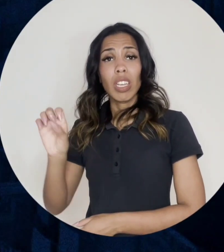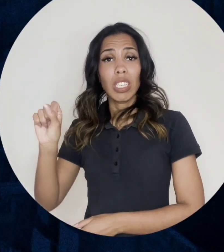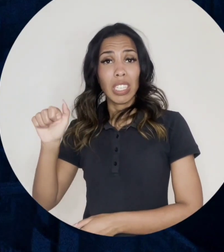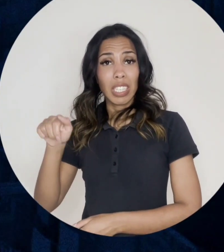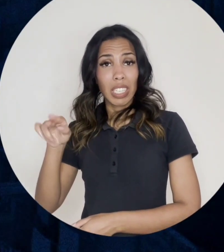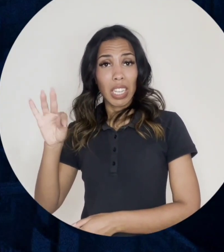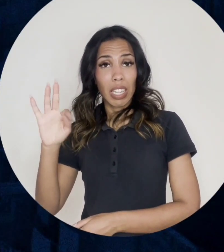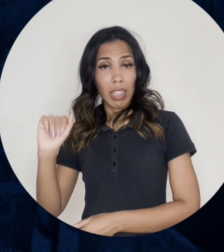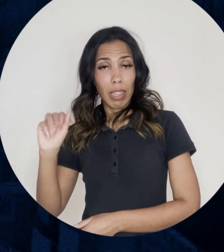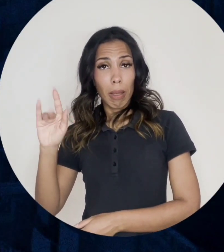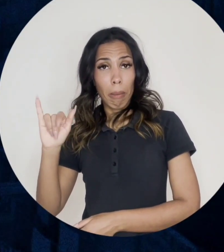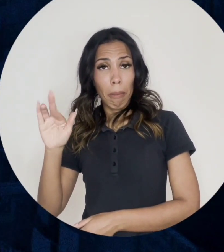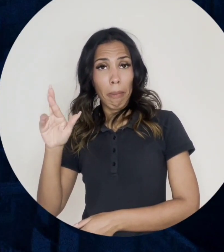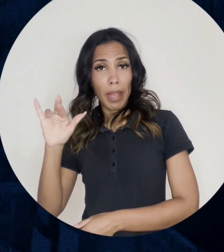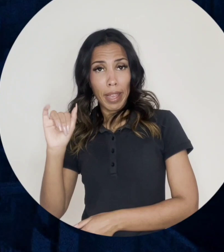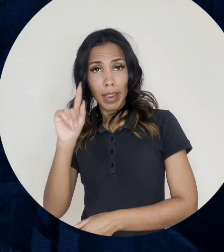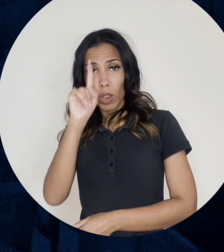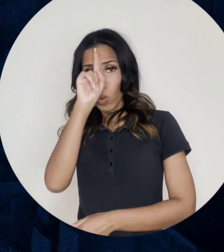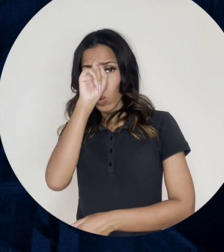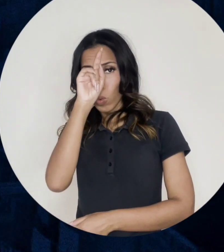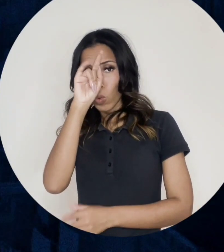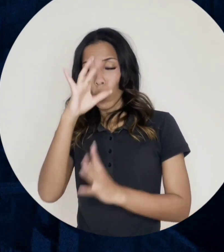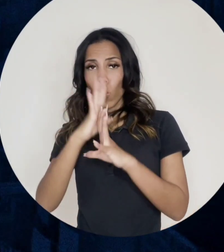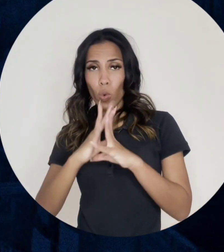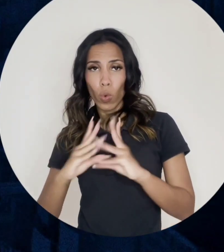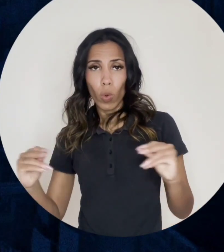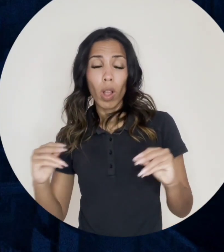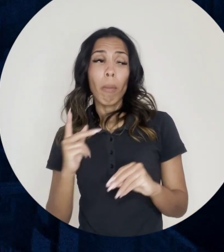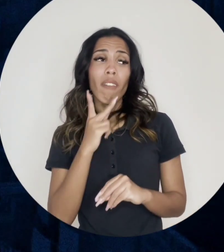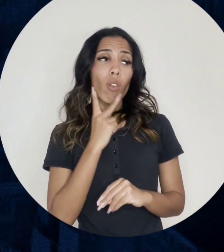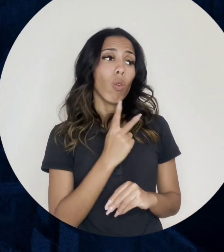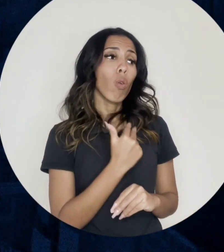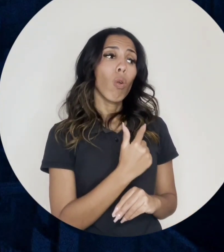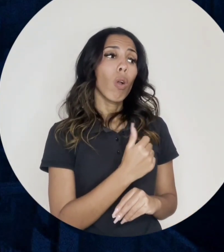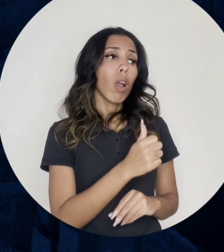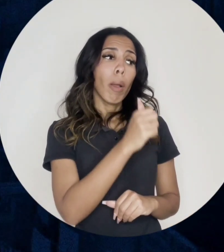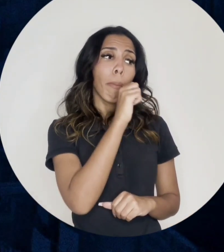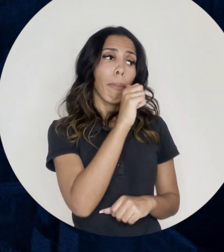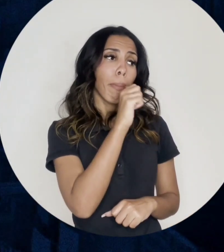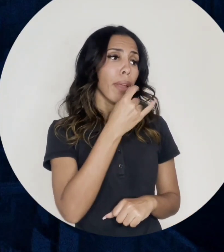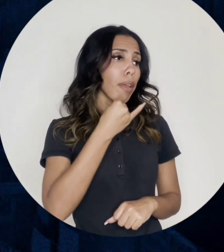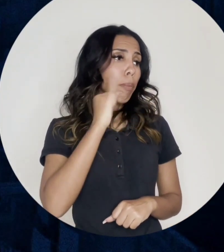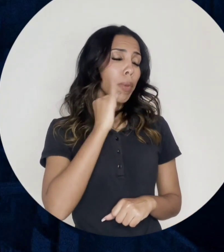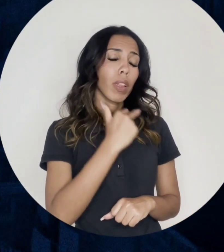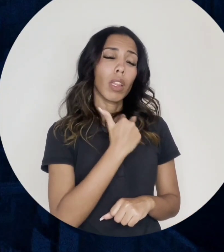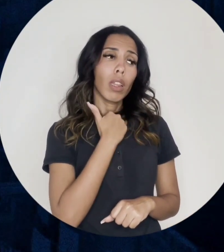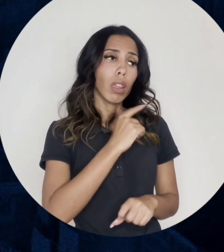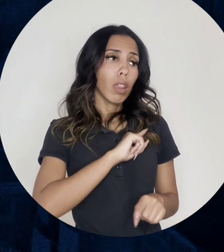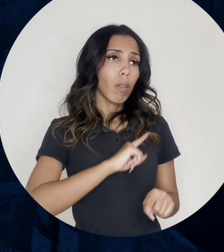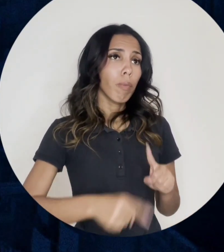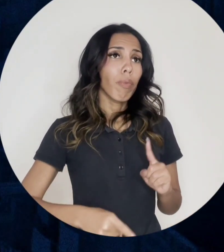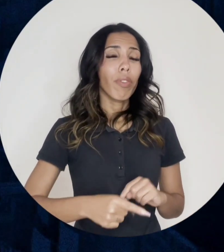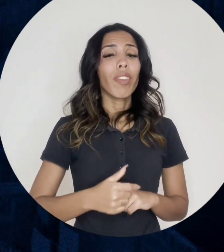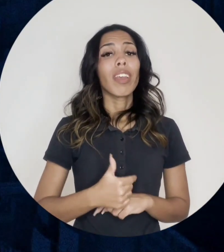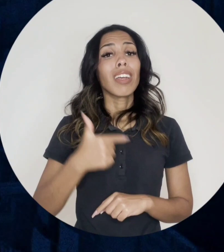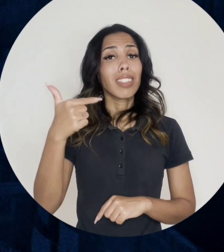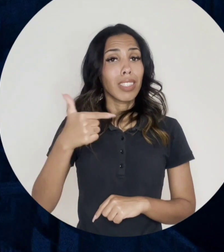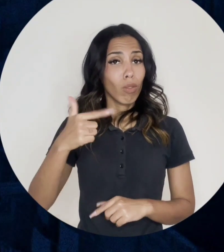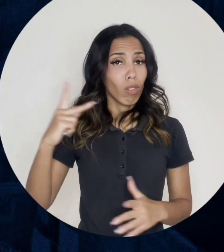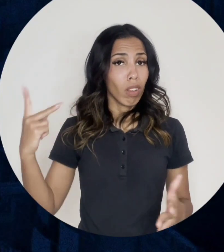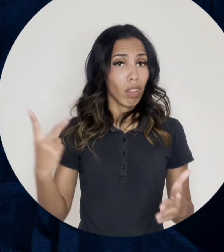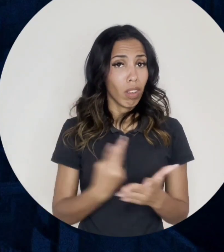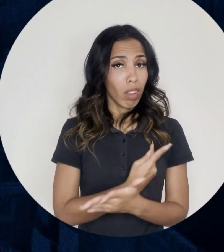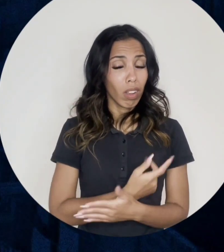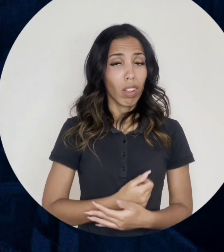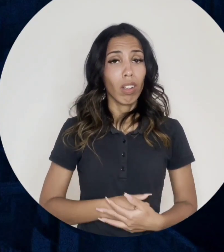basicamente curou ela, mas falou que ela não podia voltar a beber. Como? A segunda recaída, a